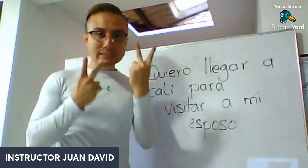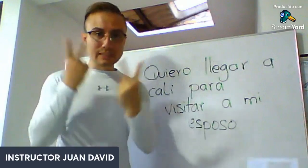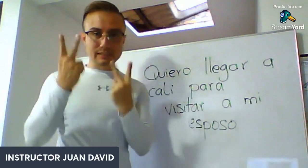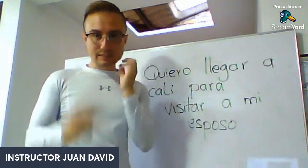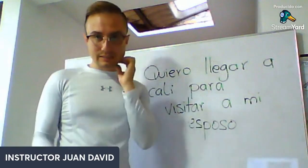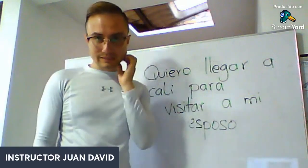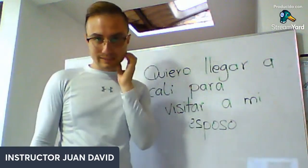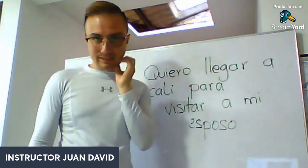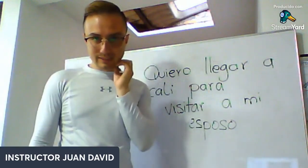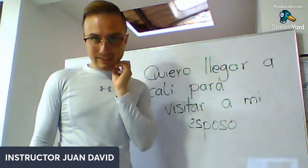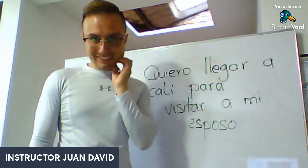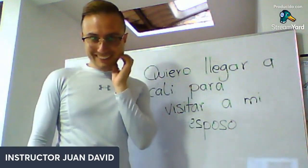visitar